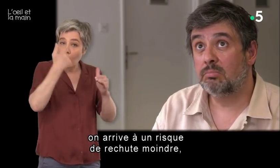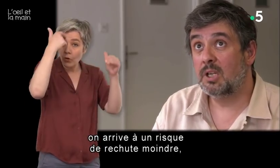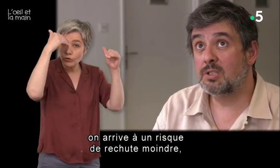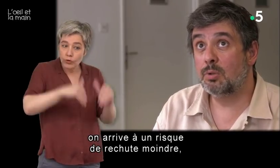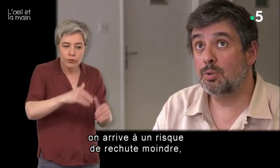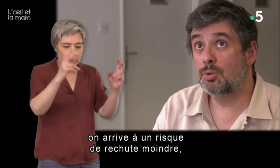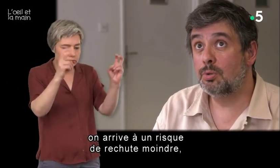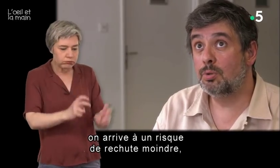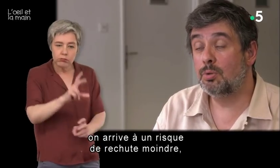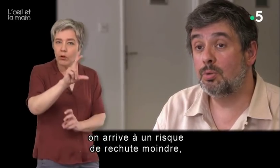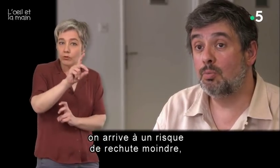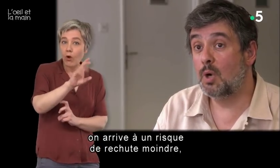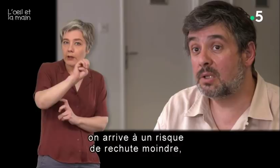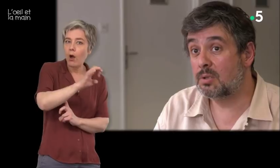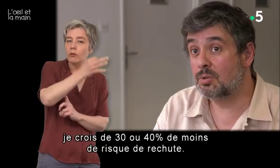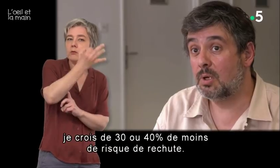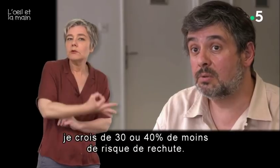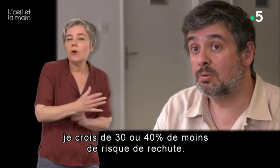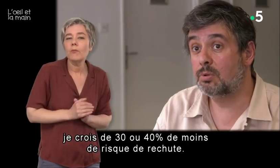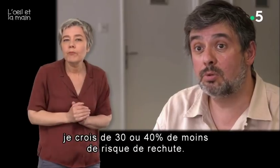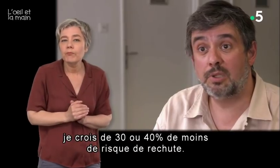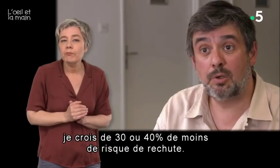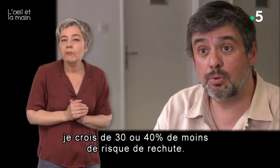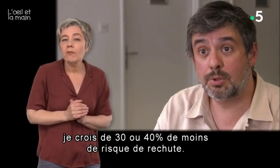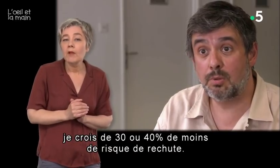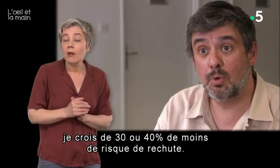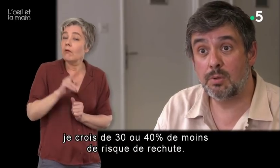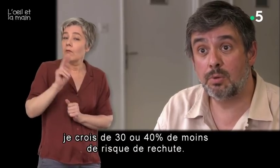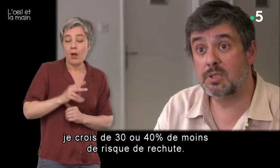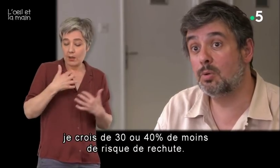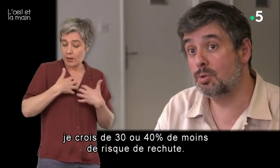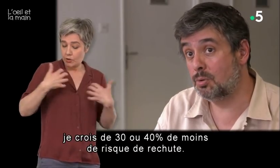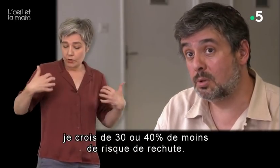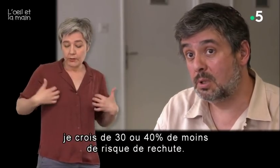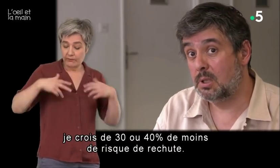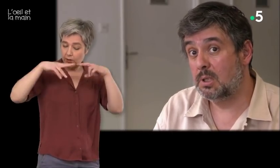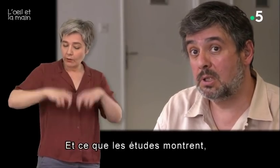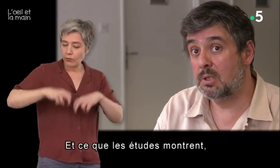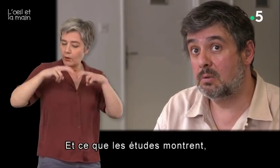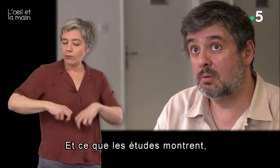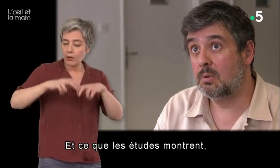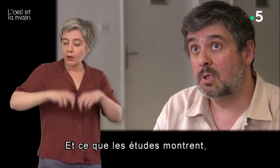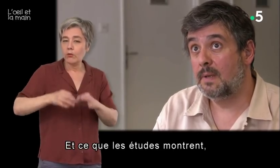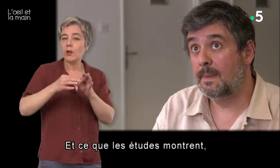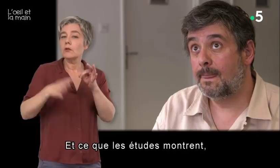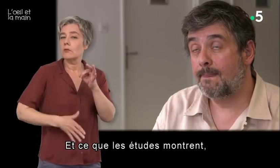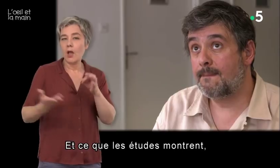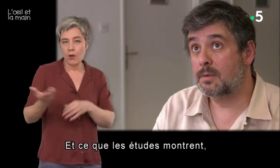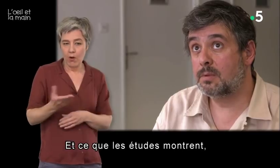un risque de rechute moindre, je crois, de 30 ou 40% de moins de risque de rechute. Et ce que